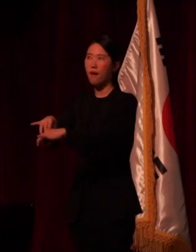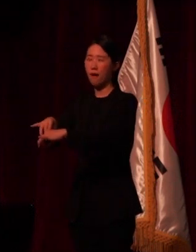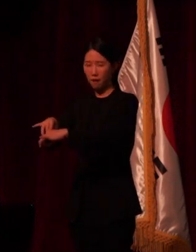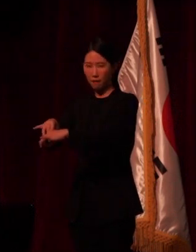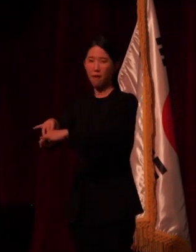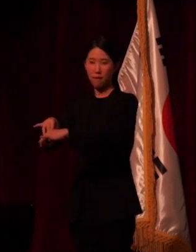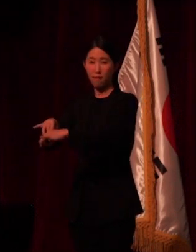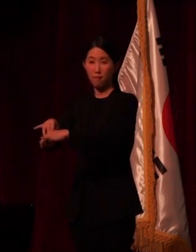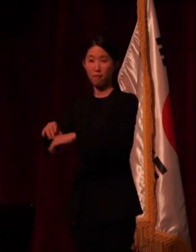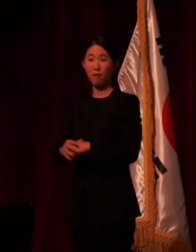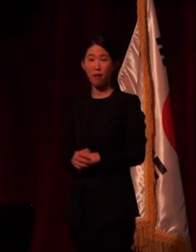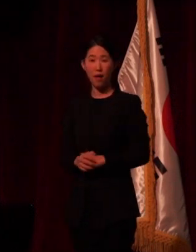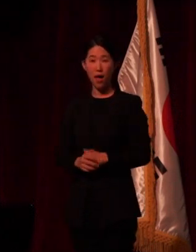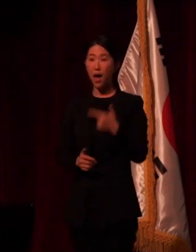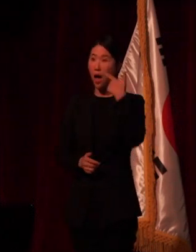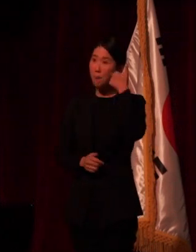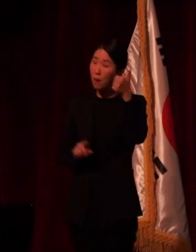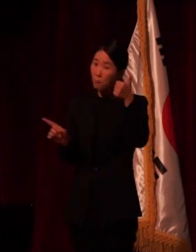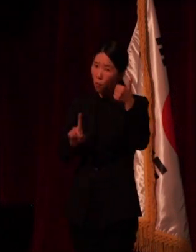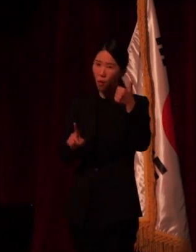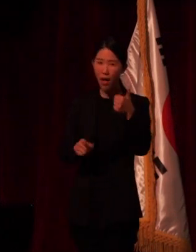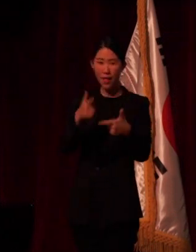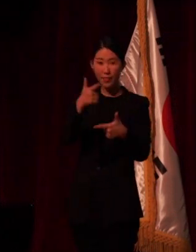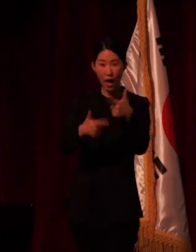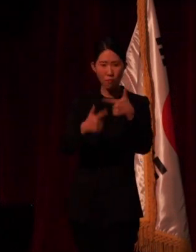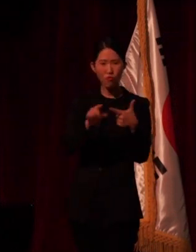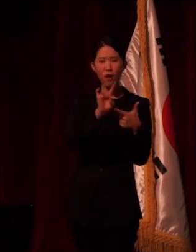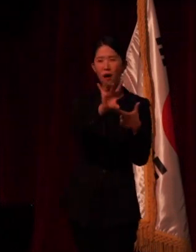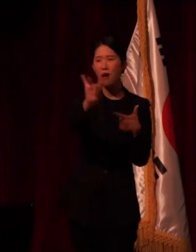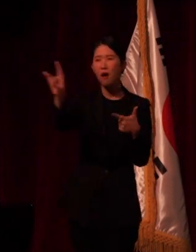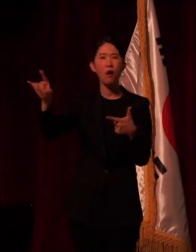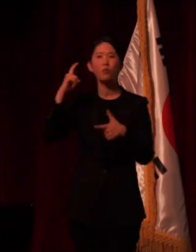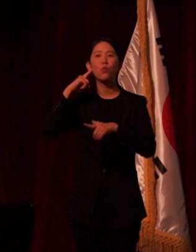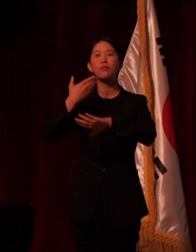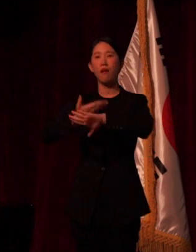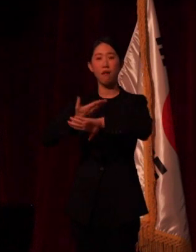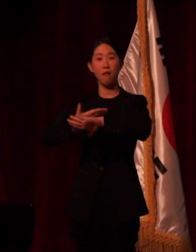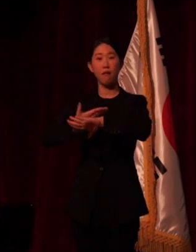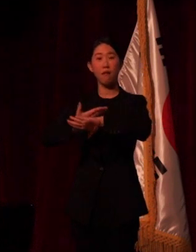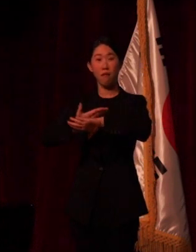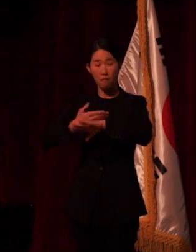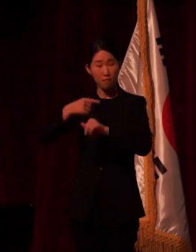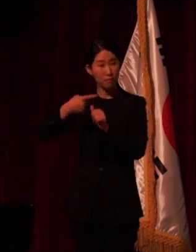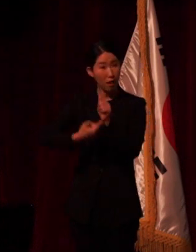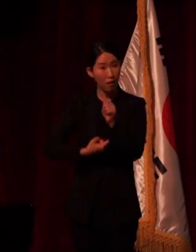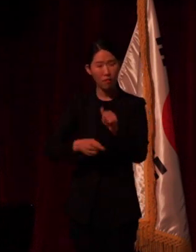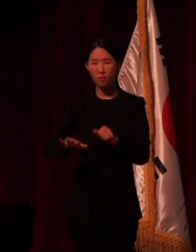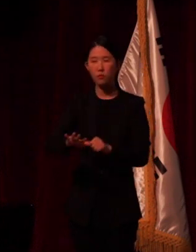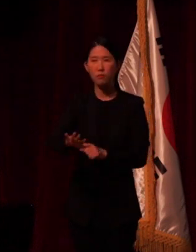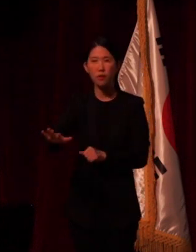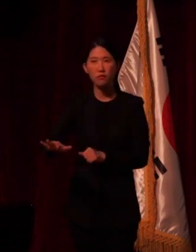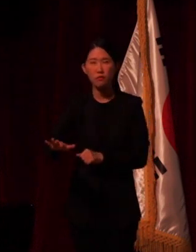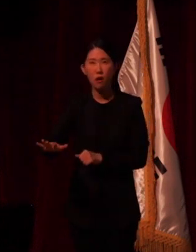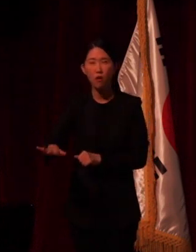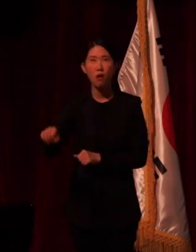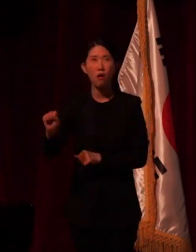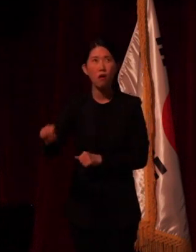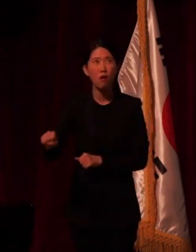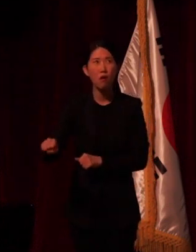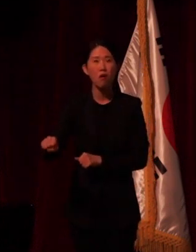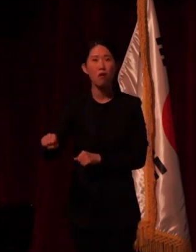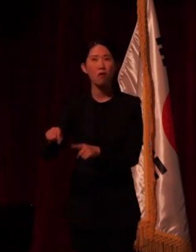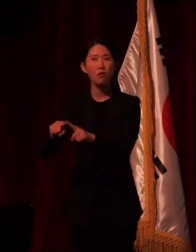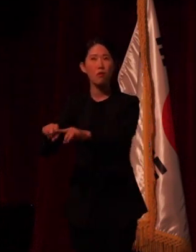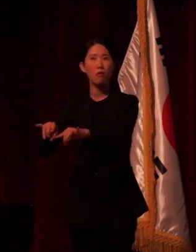아빠는 나무마다 다른 소리를 지닌다고. 그래서 이렇게 만져보고 두드려 보는